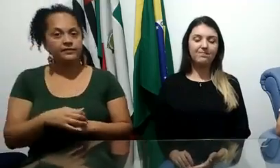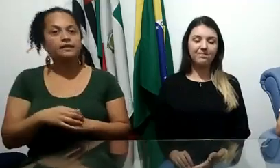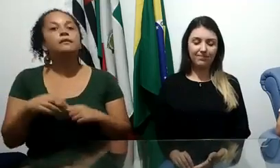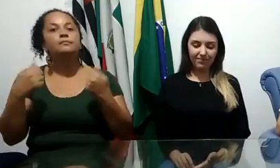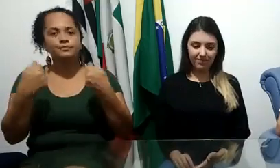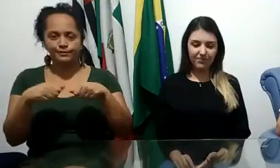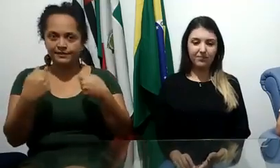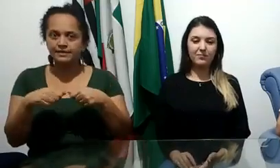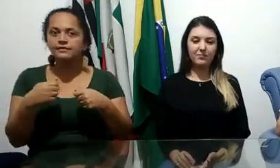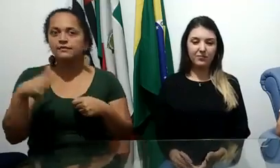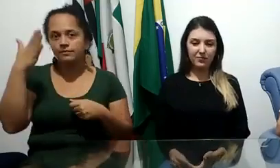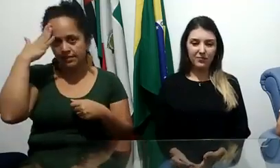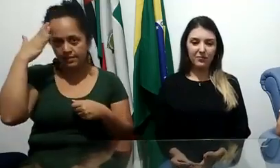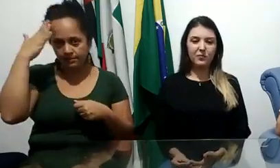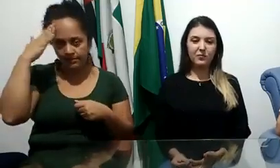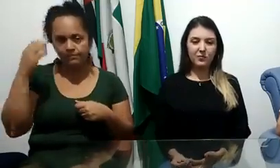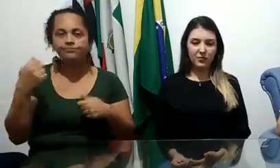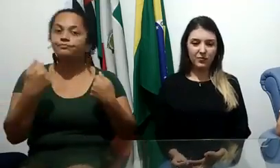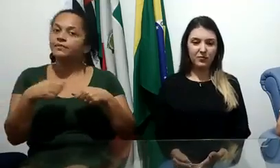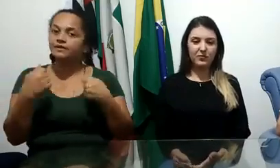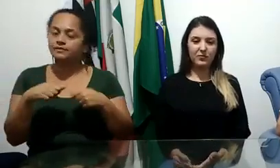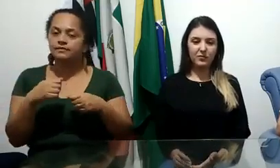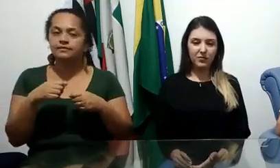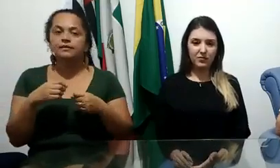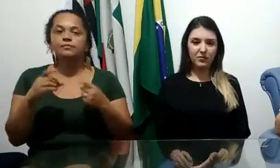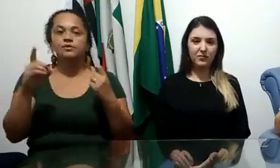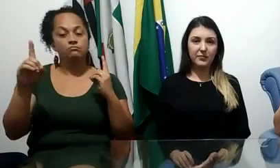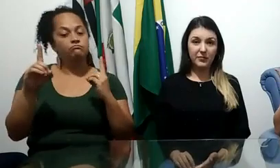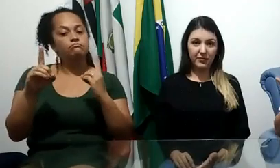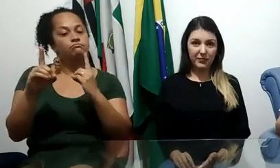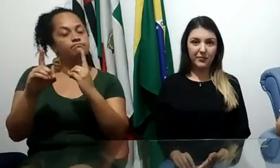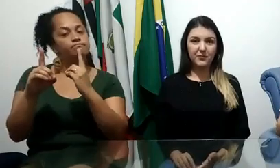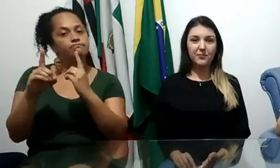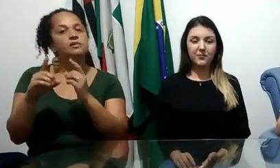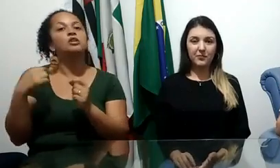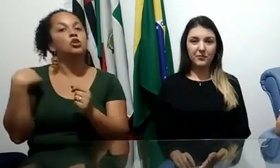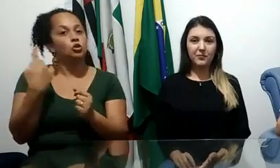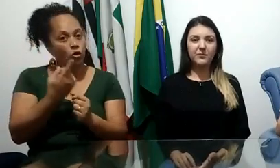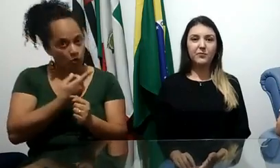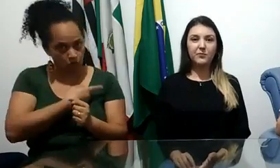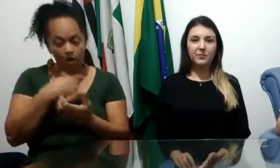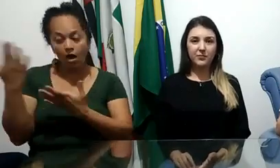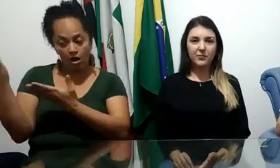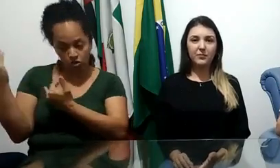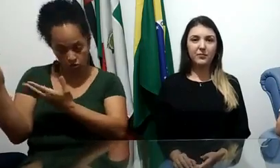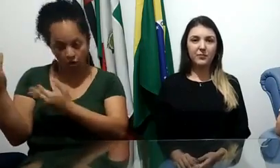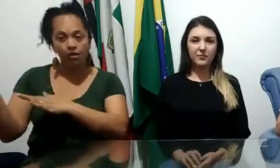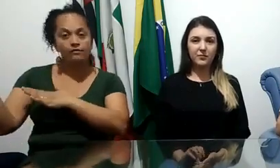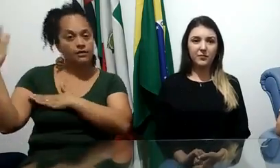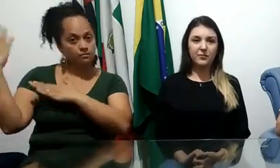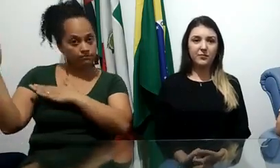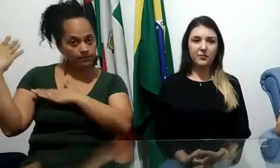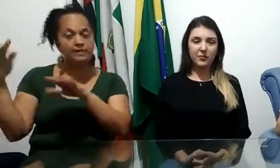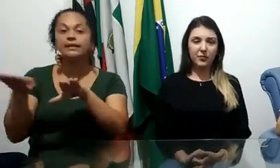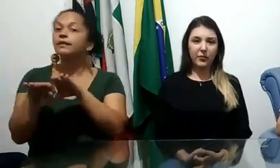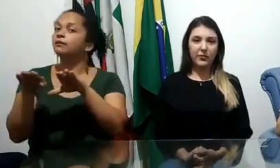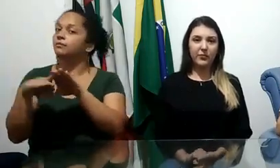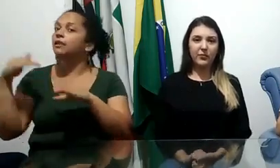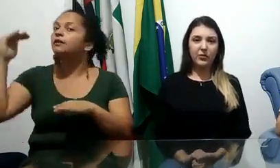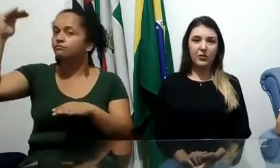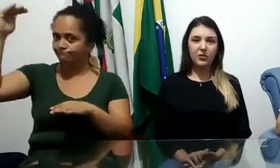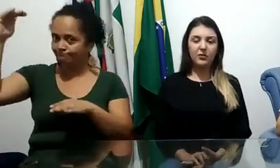discipulado. Nós, quando jovens e adolescentes e até quando adultos, precisamos ser discipulados por outras